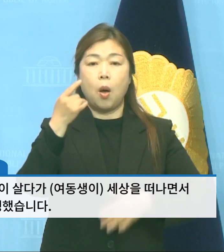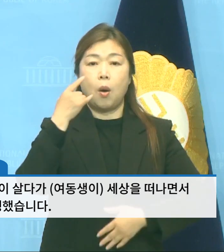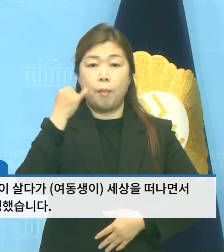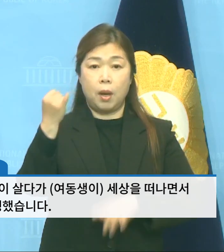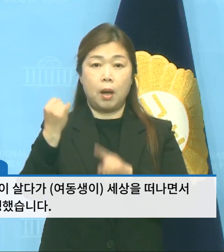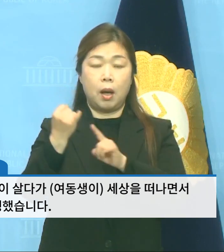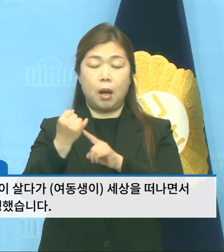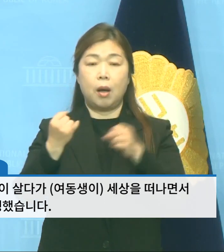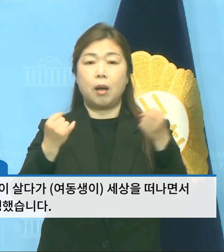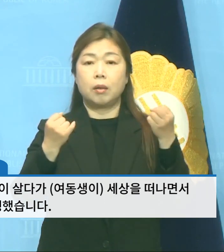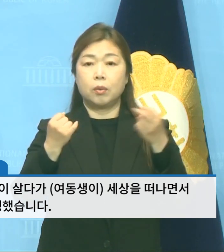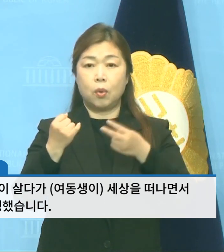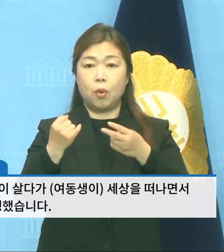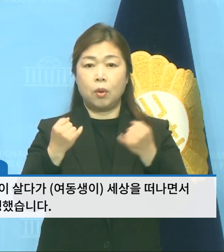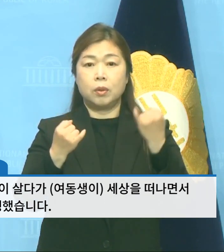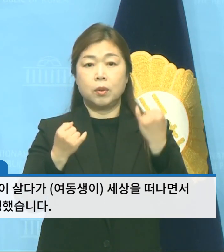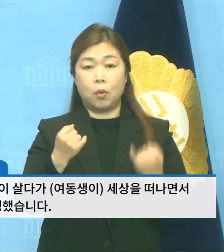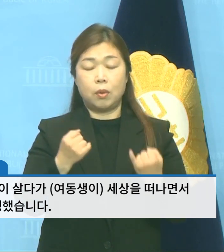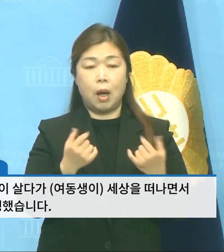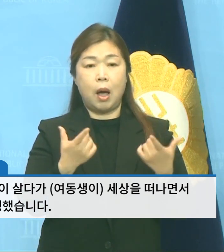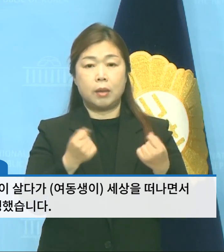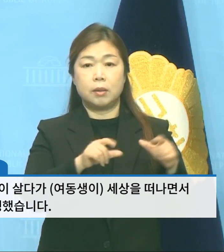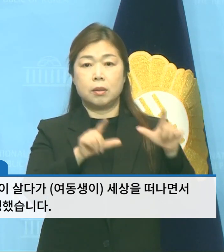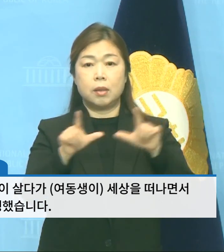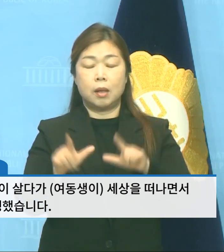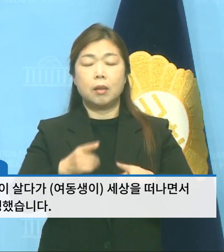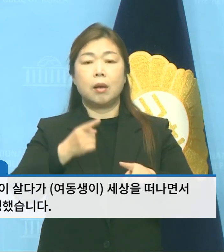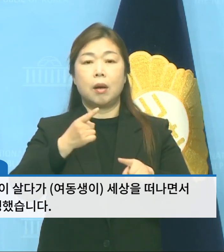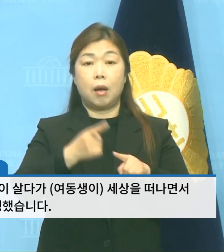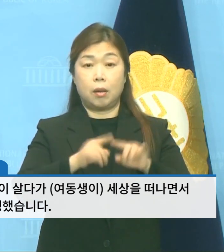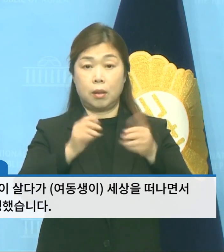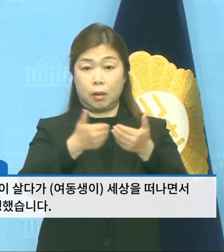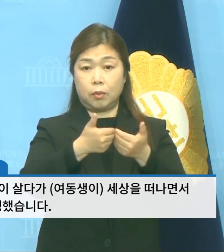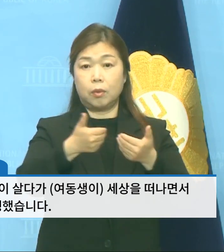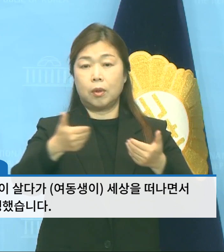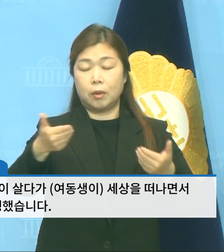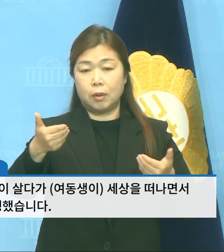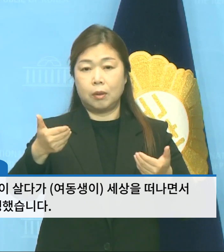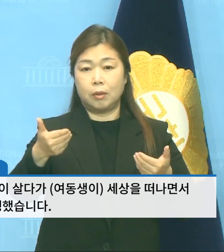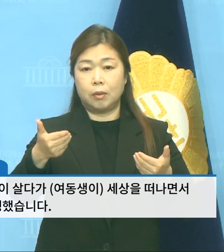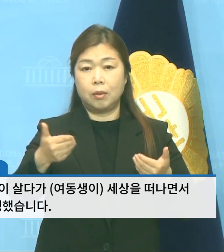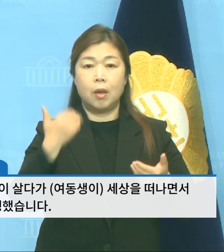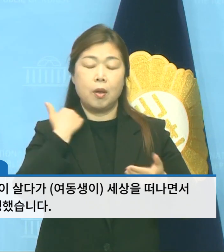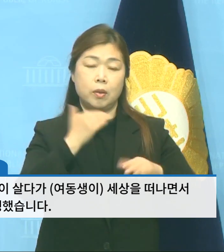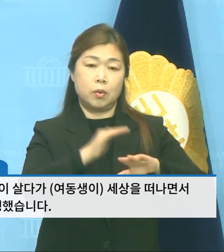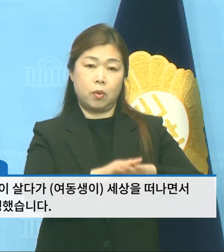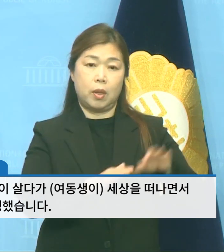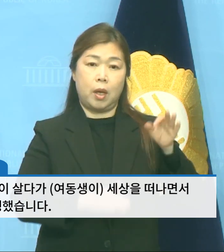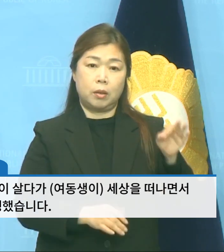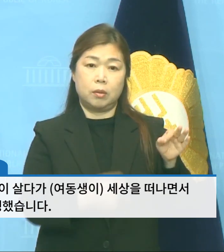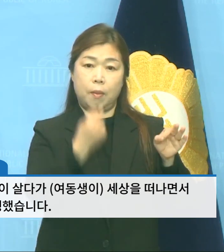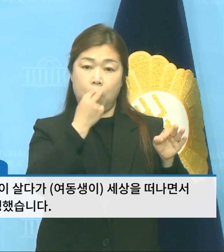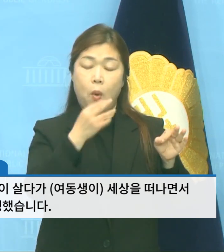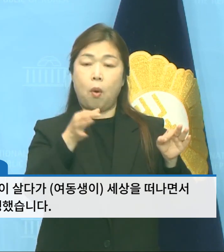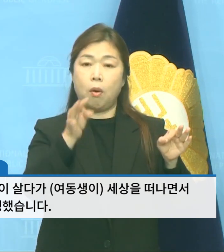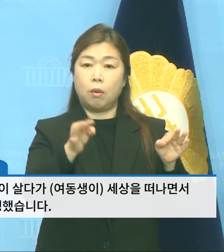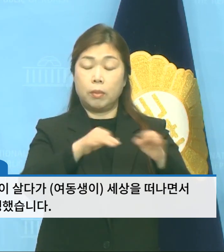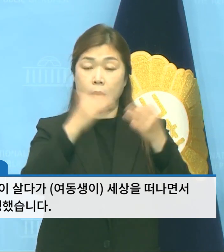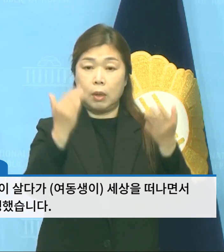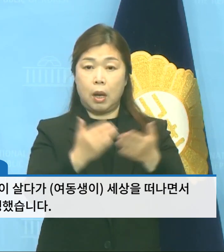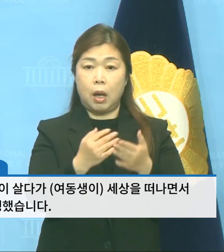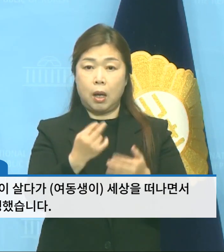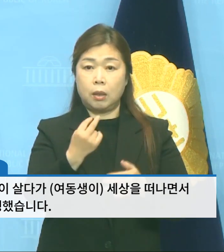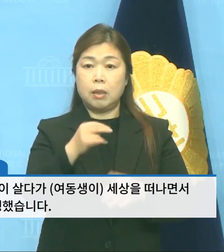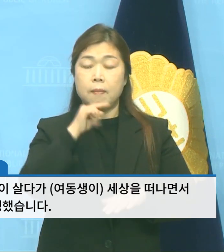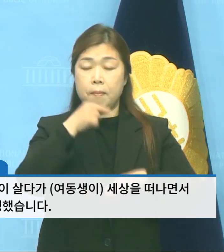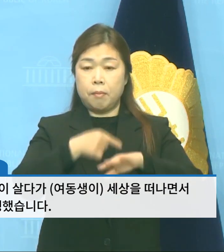그리고 여동생과 같이 살다가 세상을 떠나면서 그 전세금과 보험금을 모두 생모가